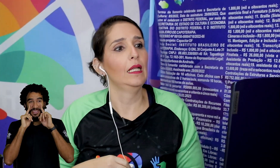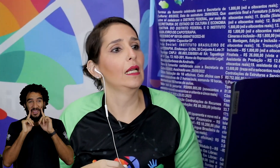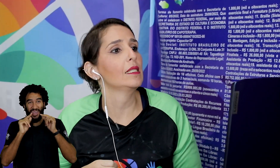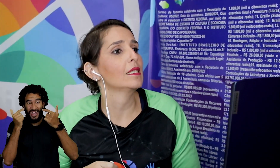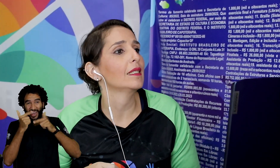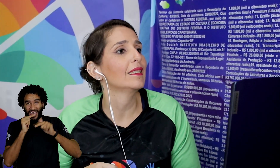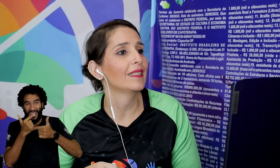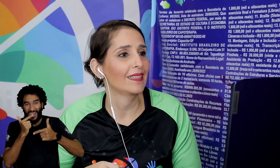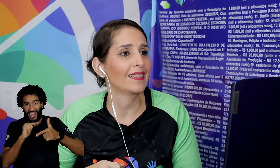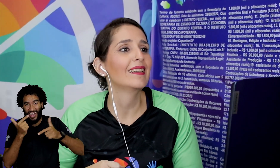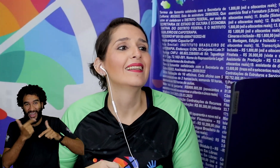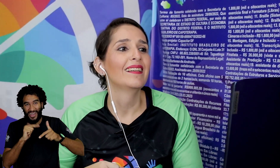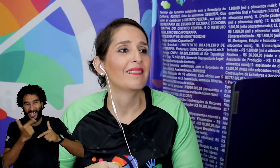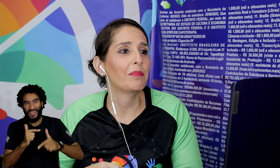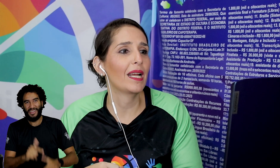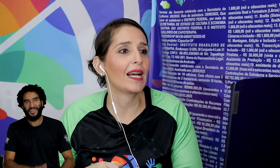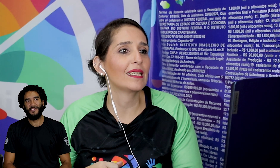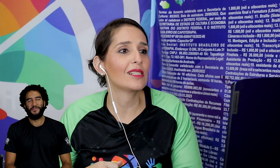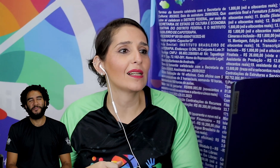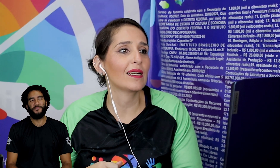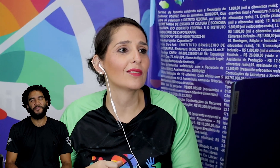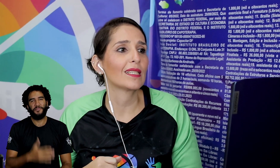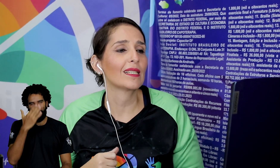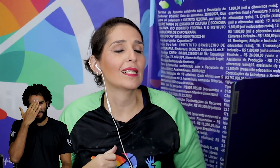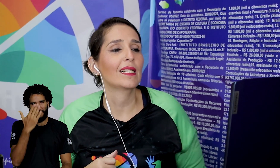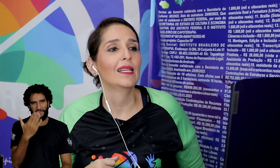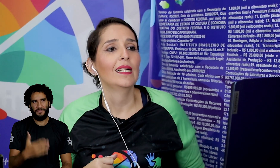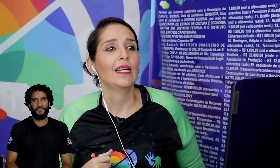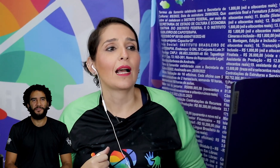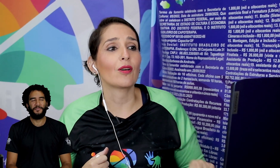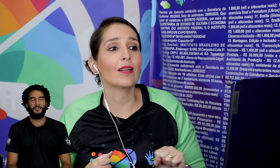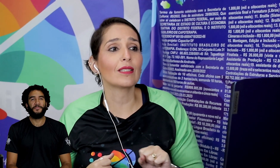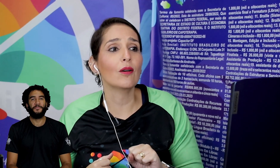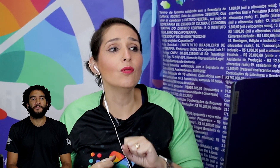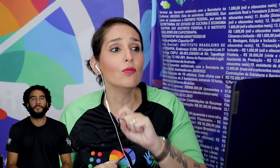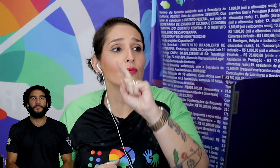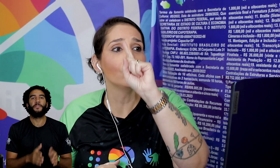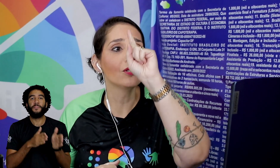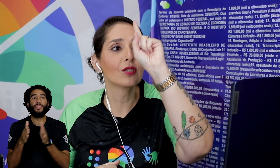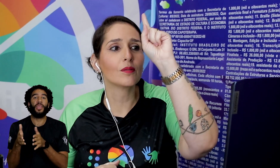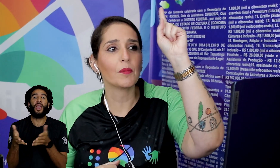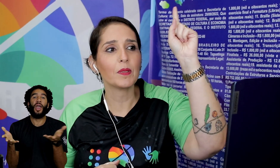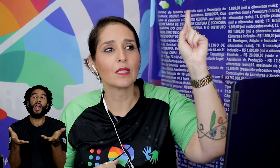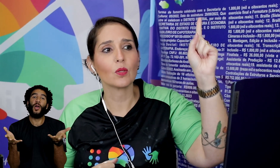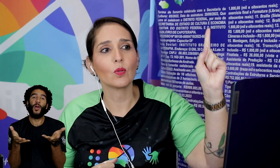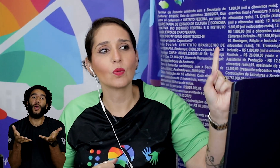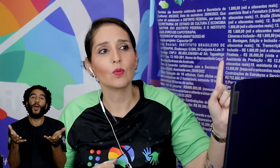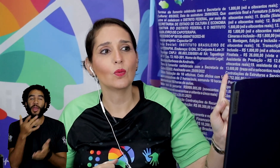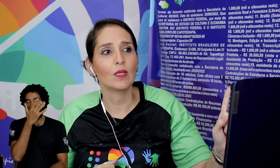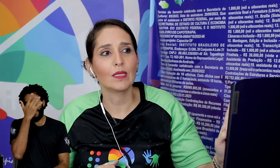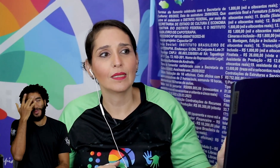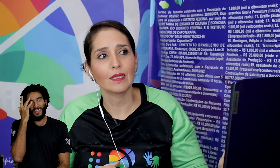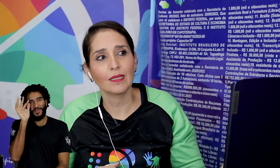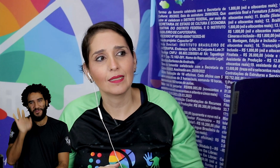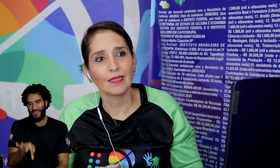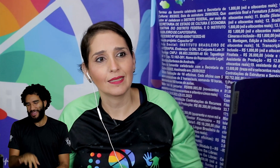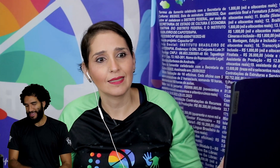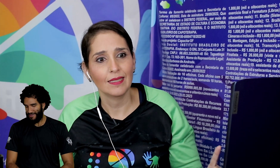muito lindo, é muito lindo. Obrigada, Edileuza. Agora a nossa última